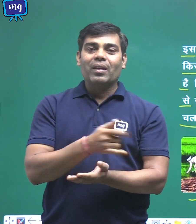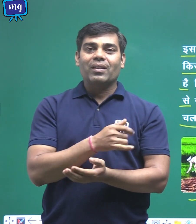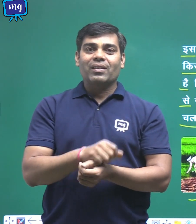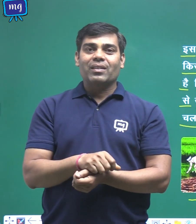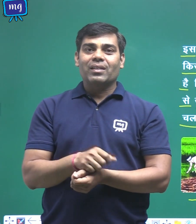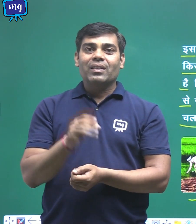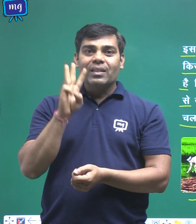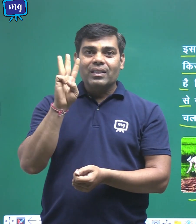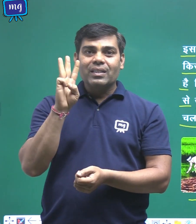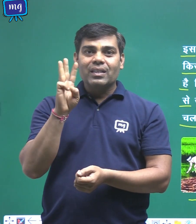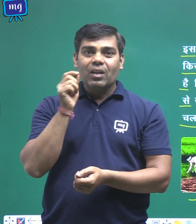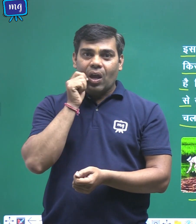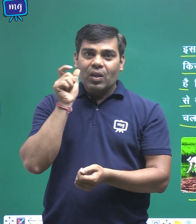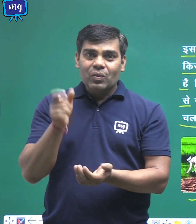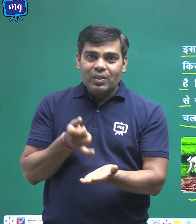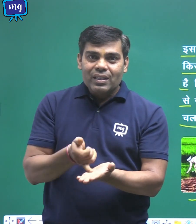तीसरा किसान